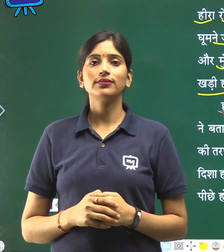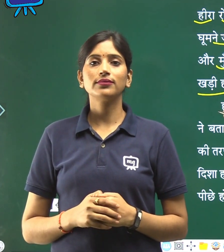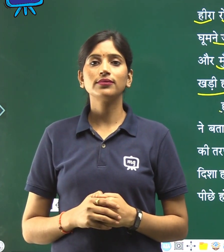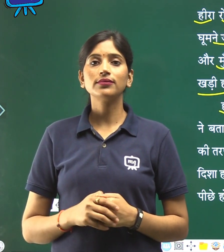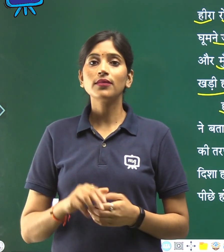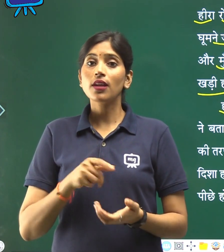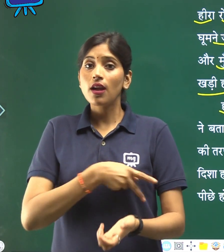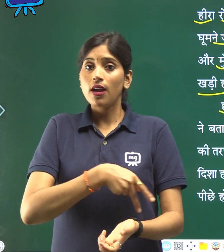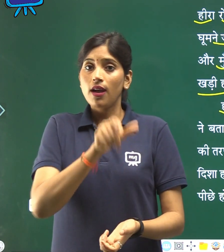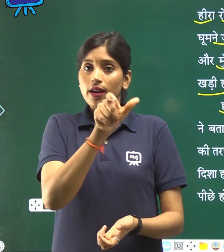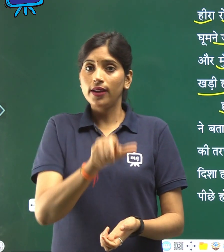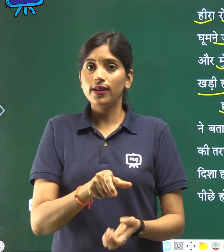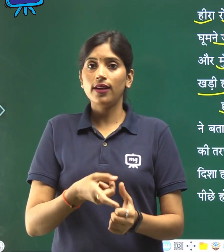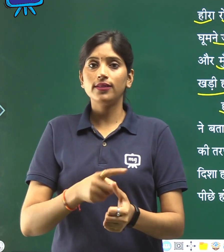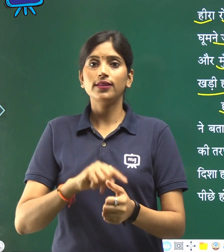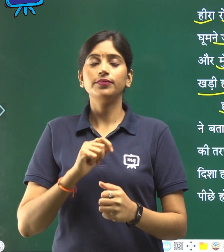हीरा ने